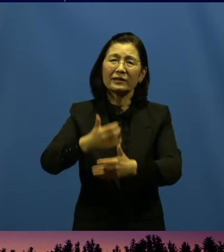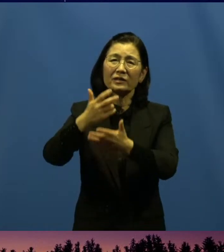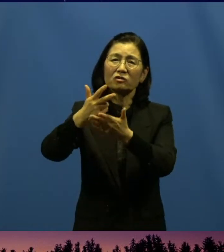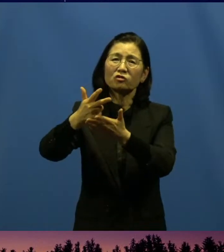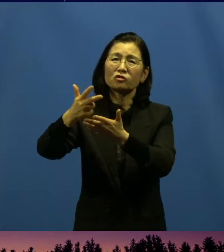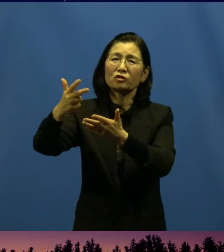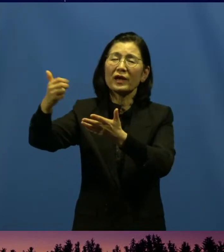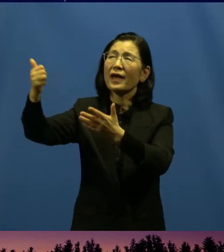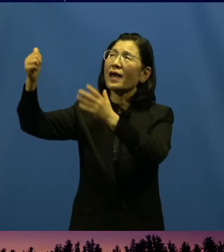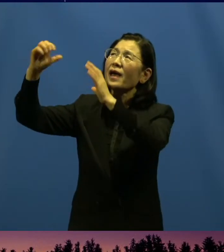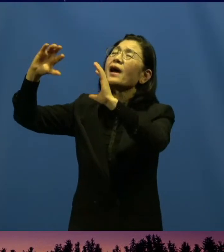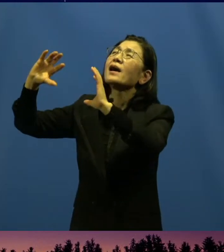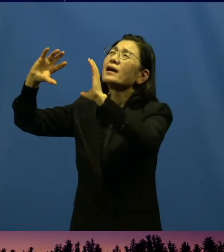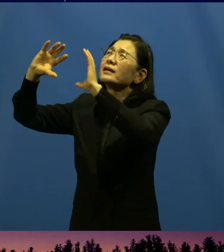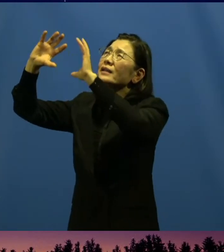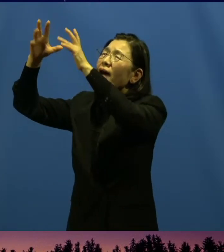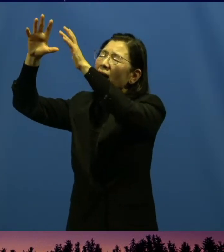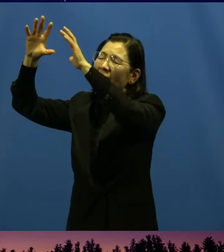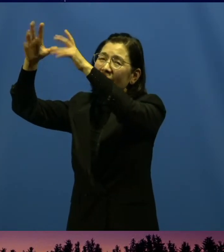세상은 주의